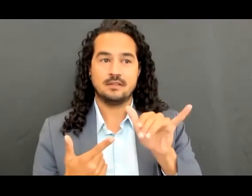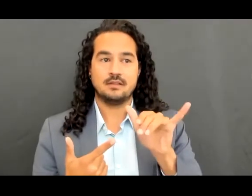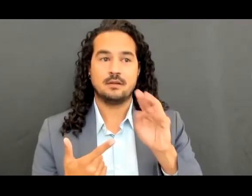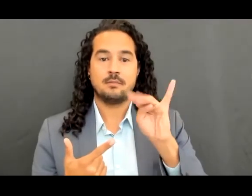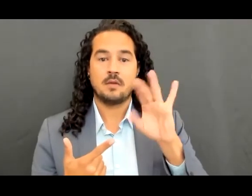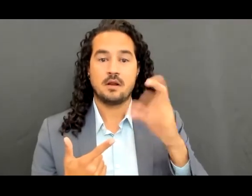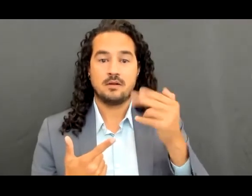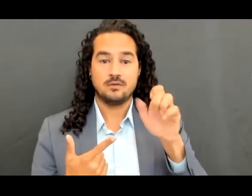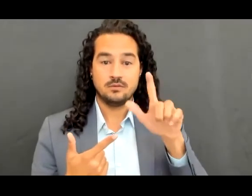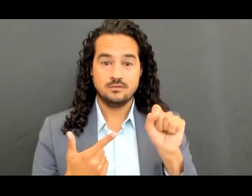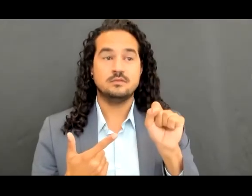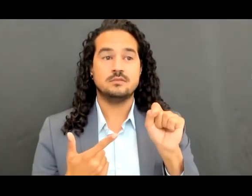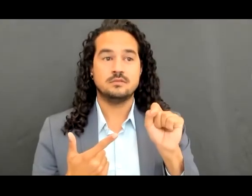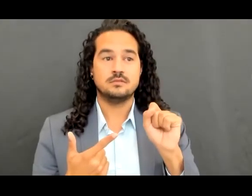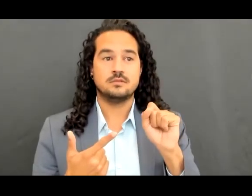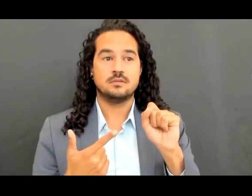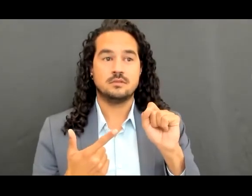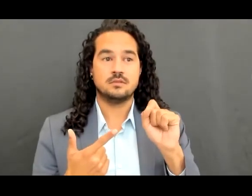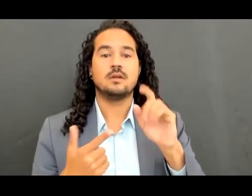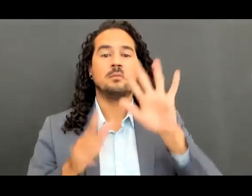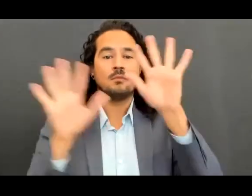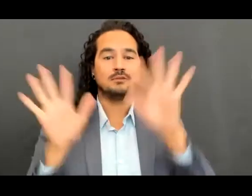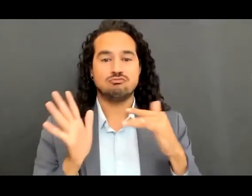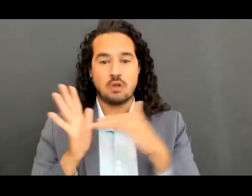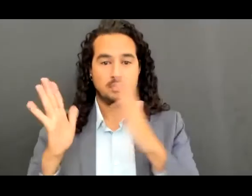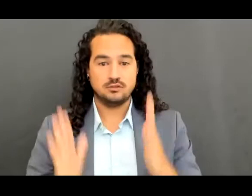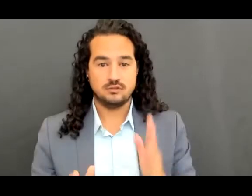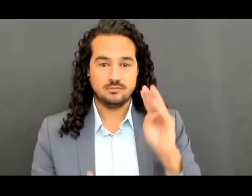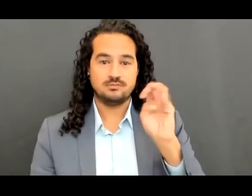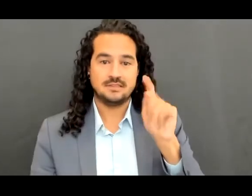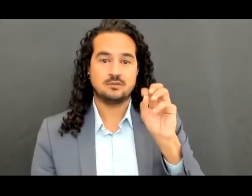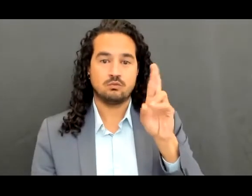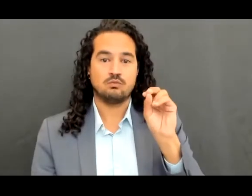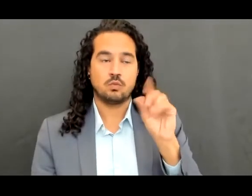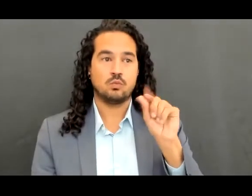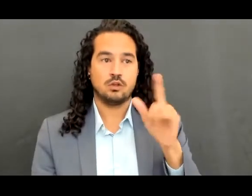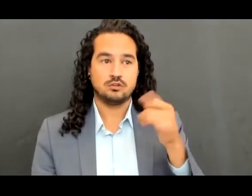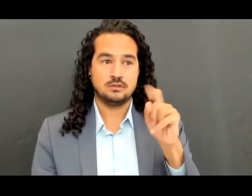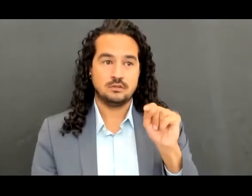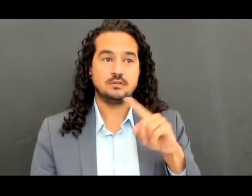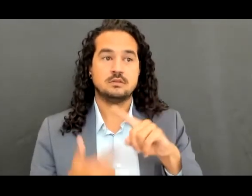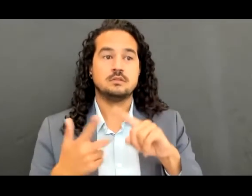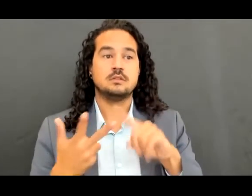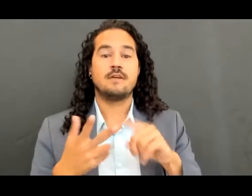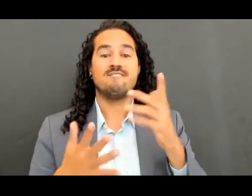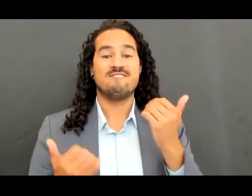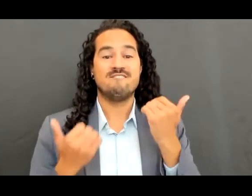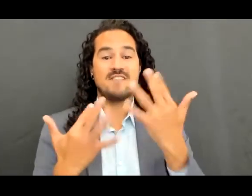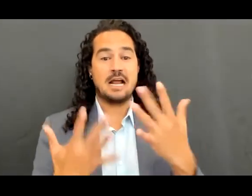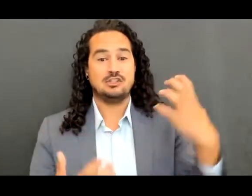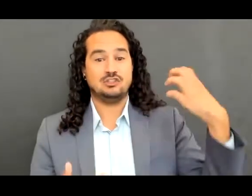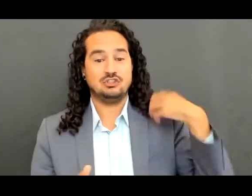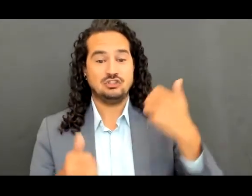Tenemos al señor Brennan Collins y también tenemos al jefe de bomberos, Jason Weber. Ahora vamos